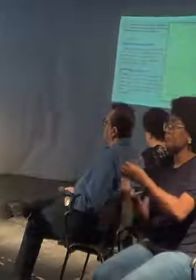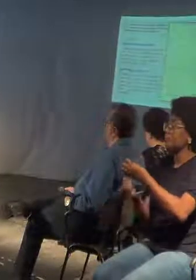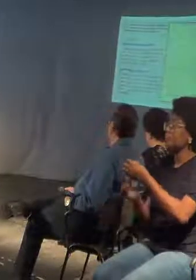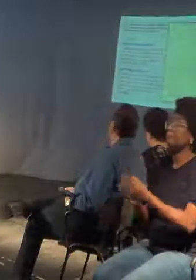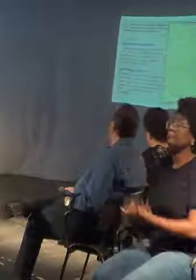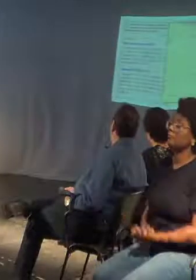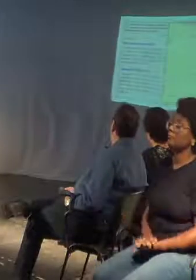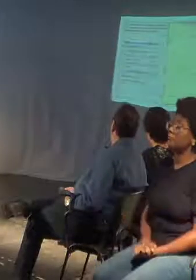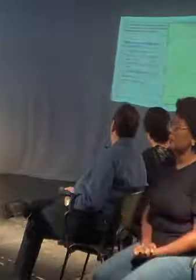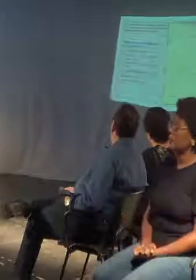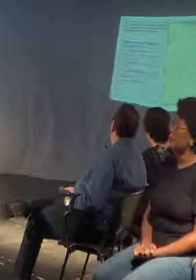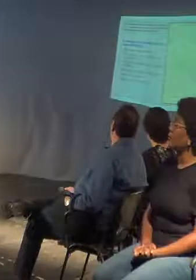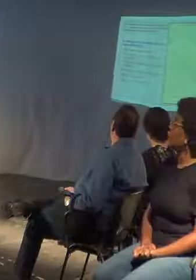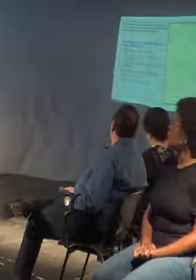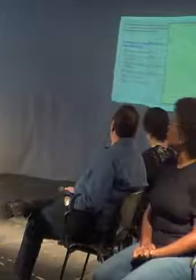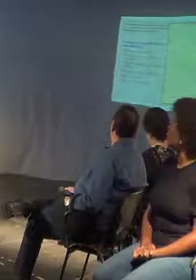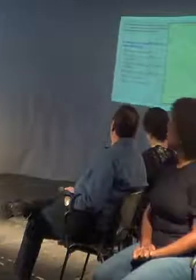né?